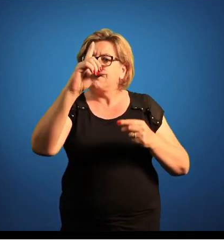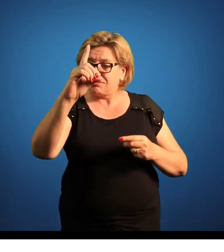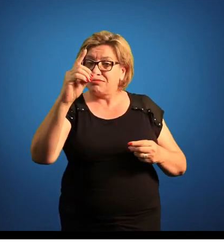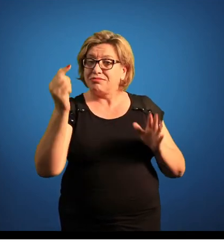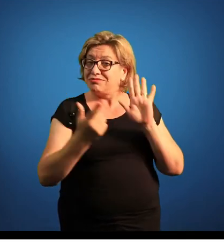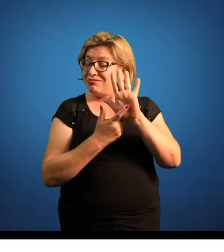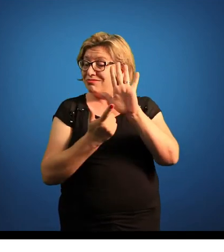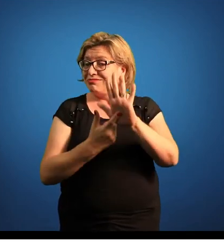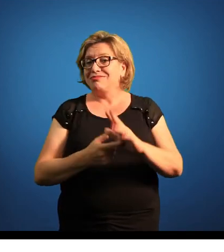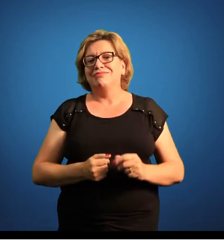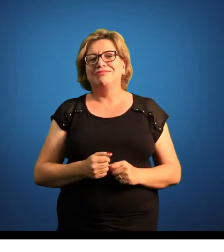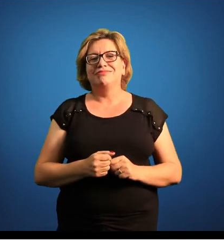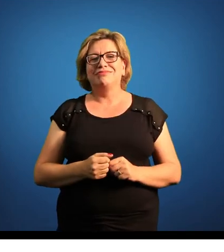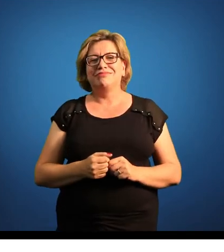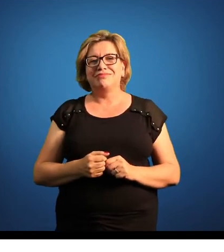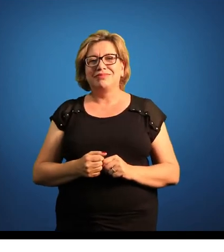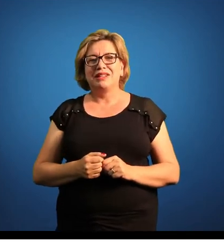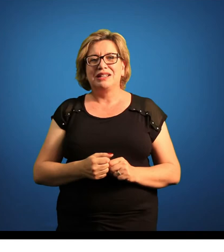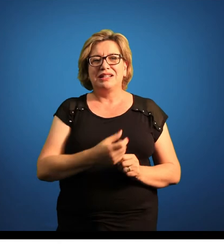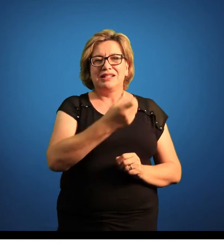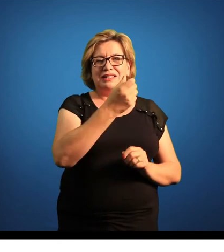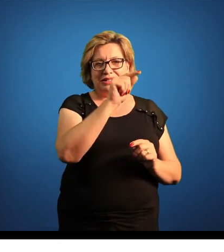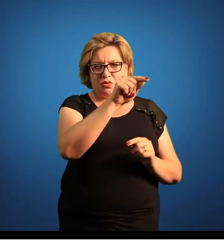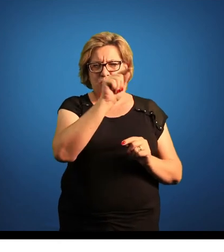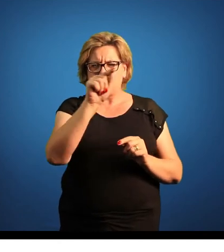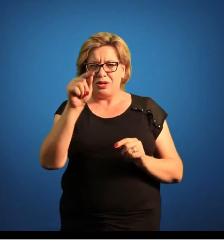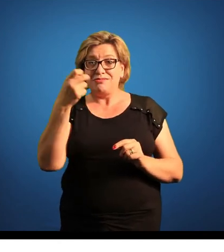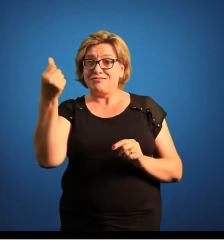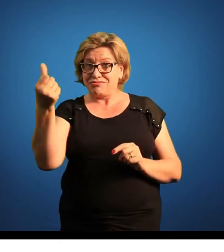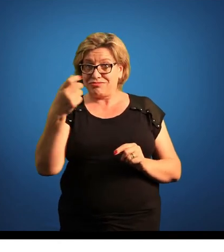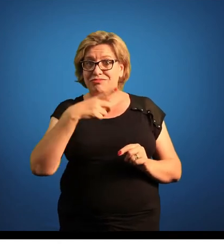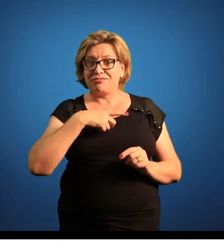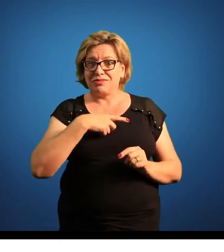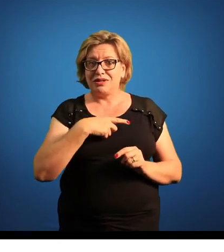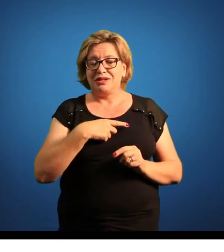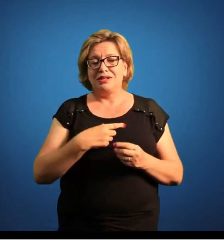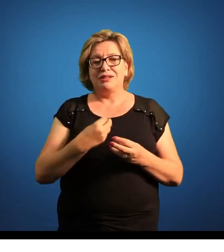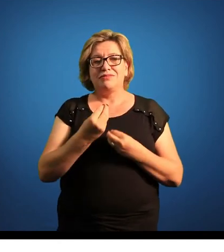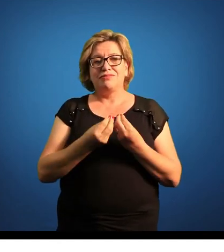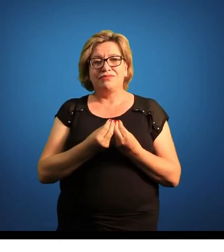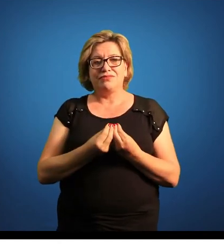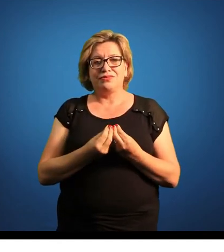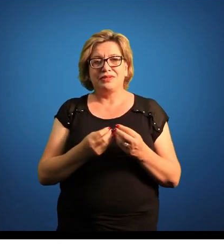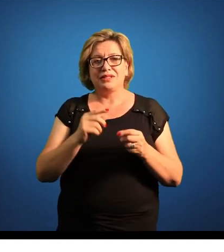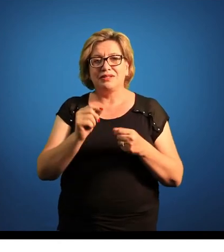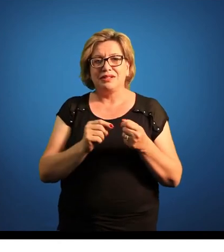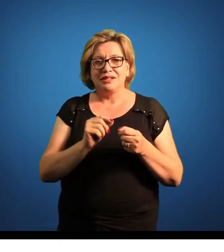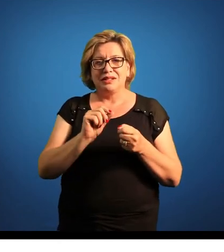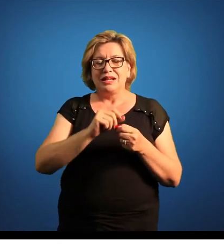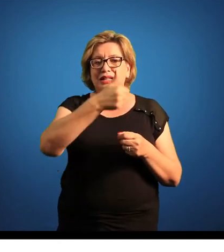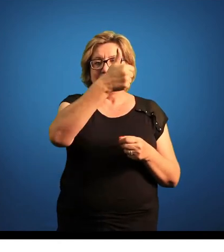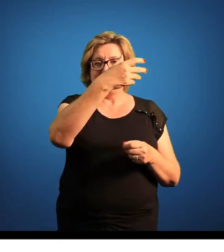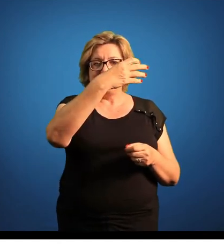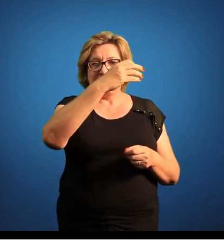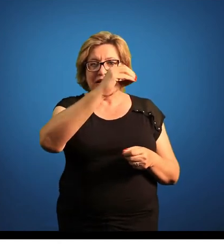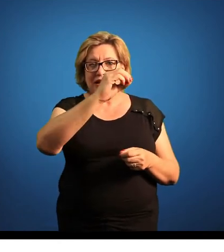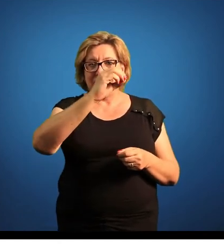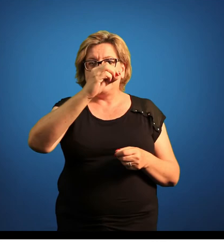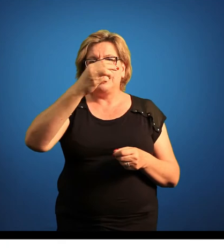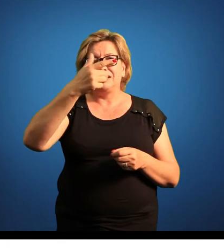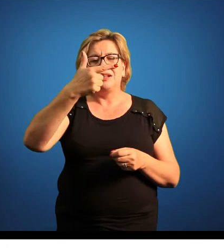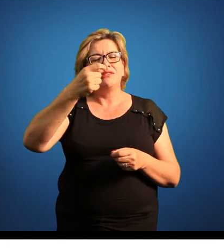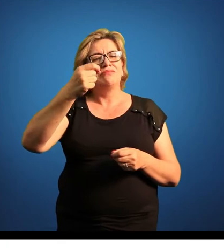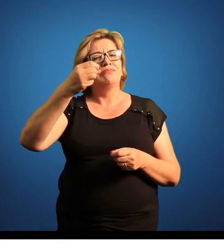D. Eu tenho aqui seis elementos, aonde o conjunto é formado pelo 10, 20,